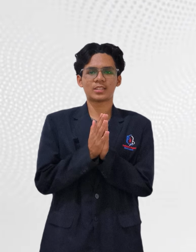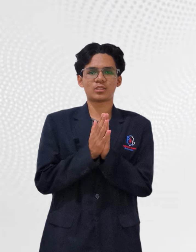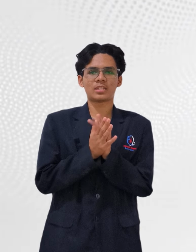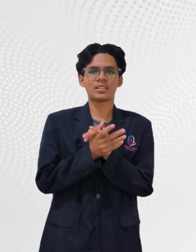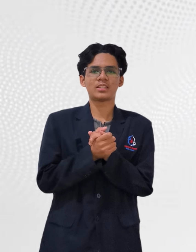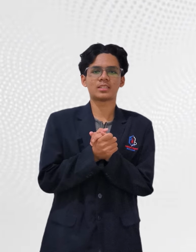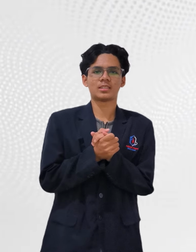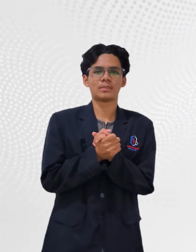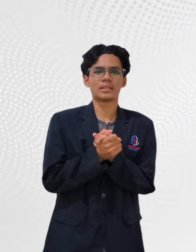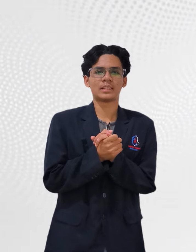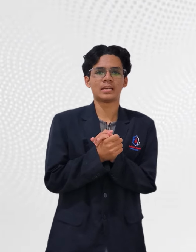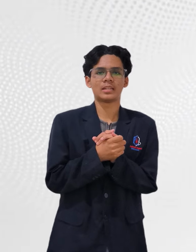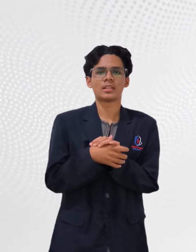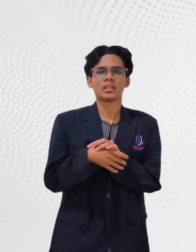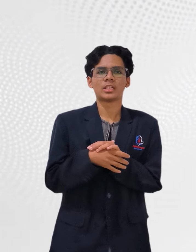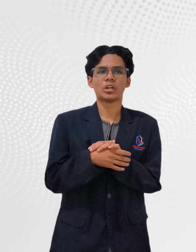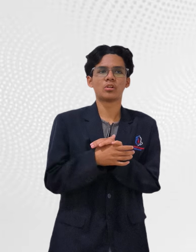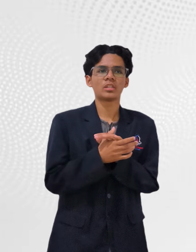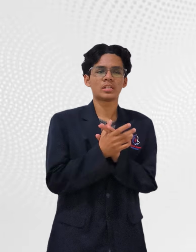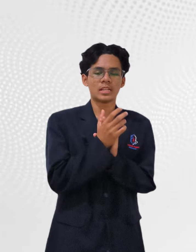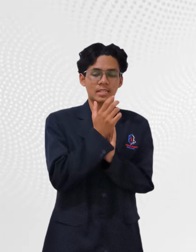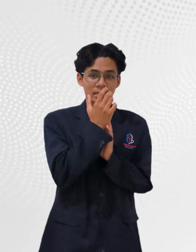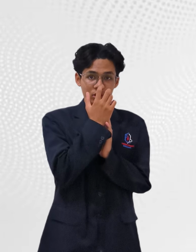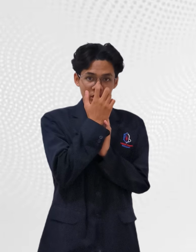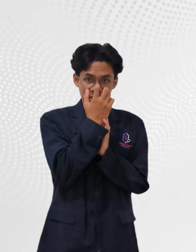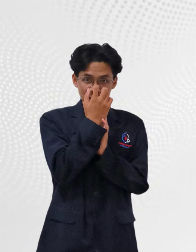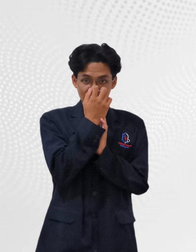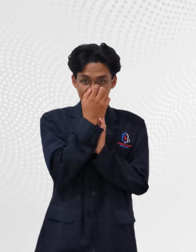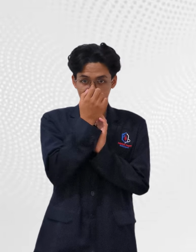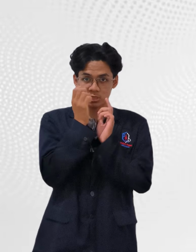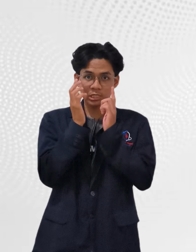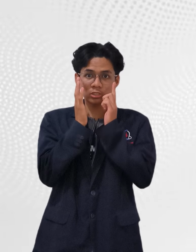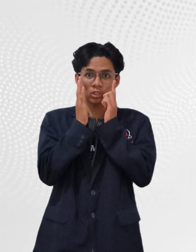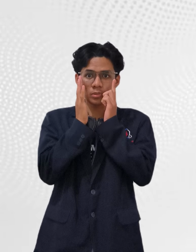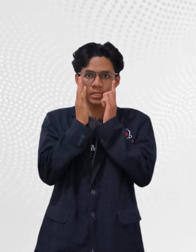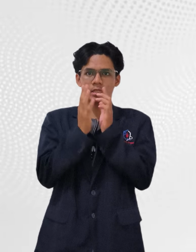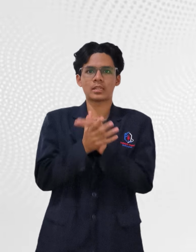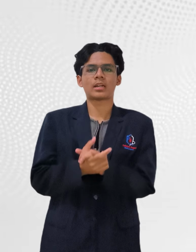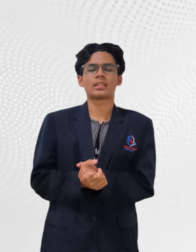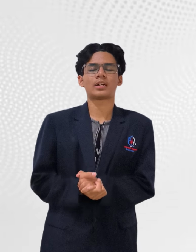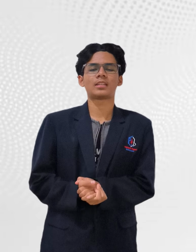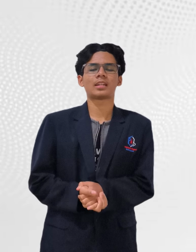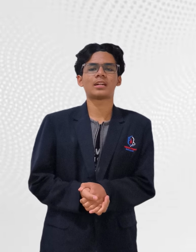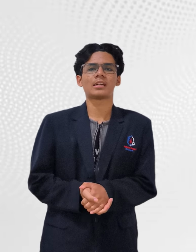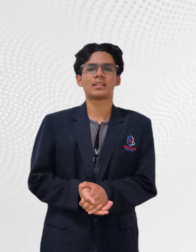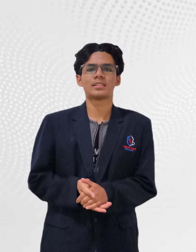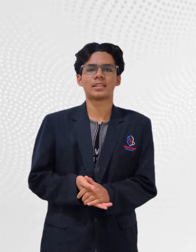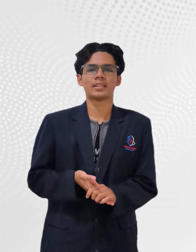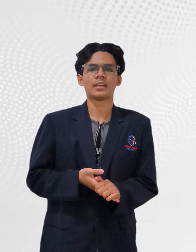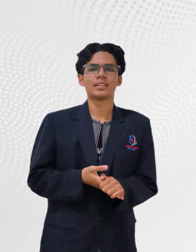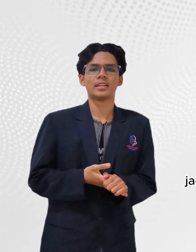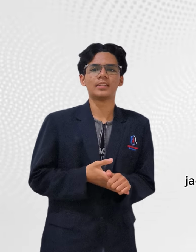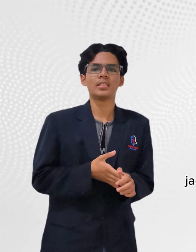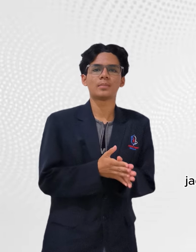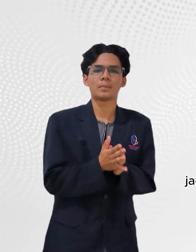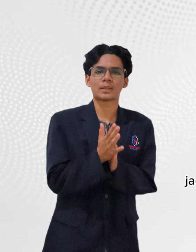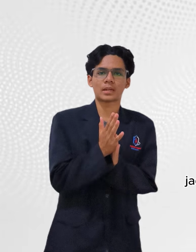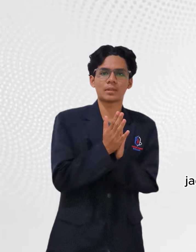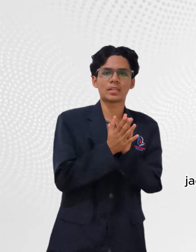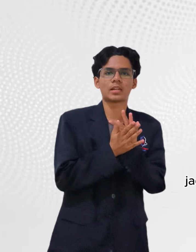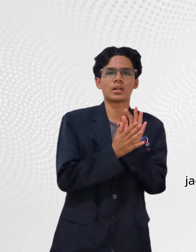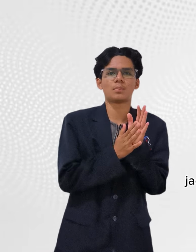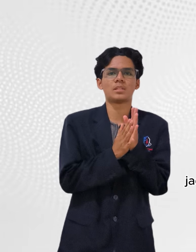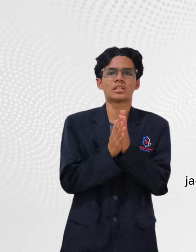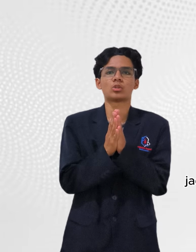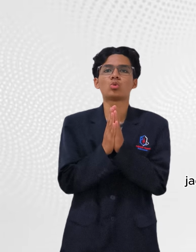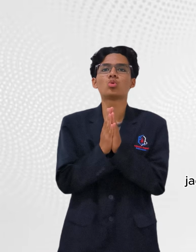Oke, kita lanjut lagi ke bagian teori dasar sirkuit listrik, atau sirkuit itu bisa dikatakan rangkaian listrik. Jadi, yang